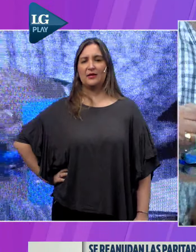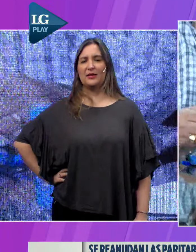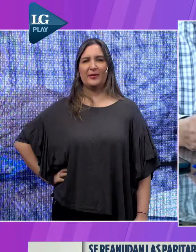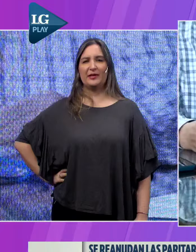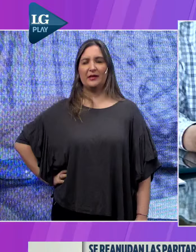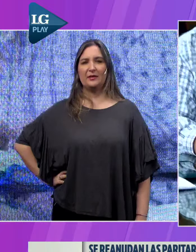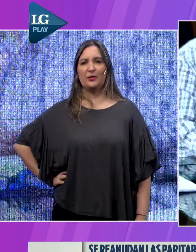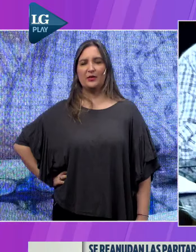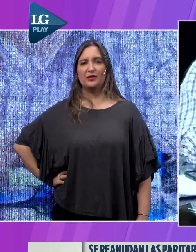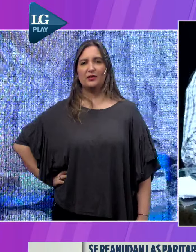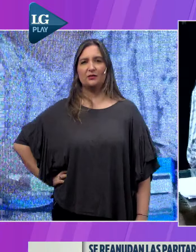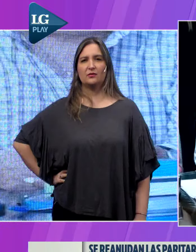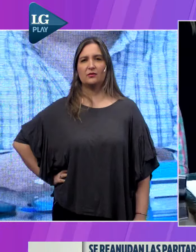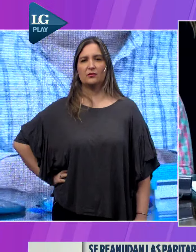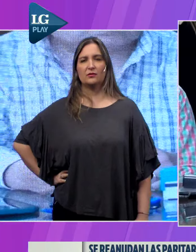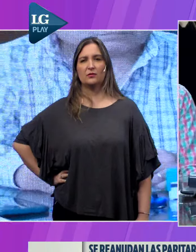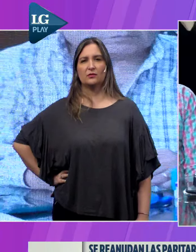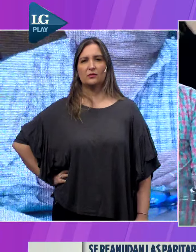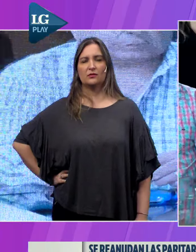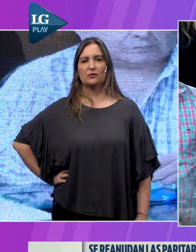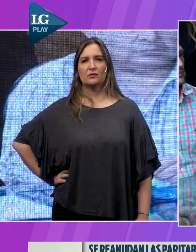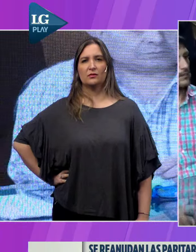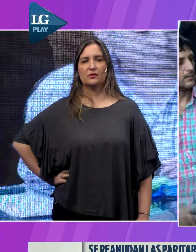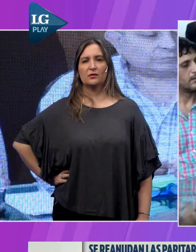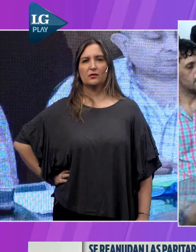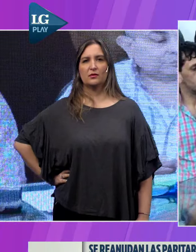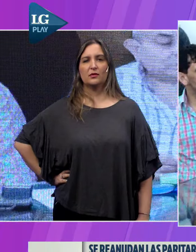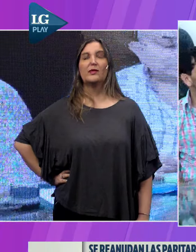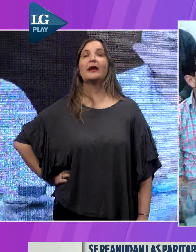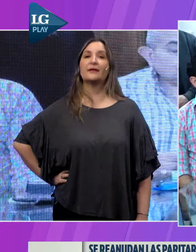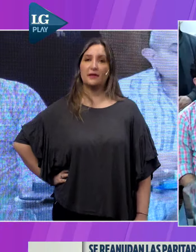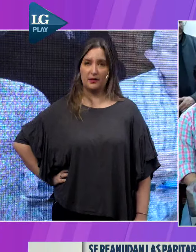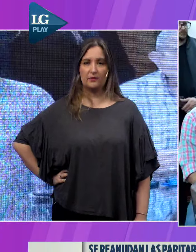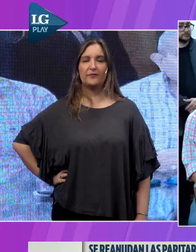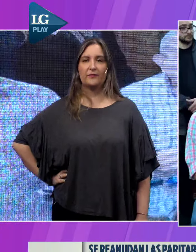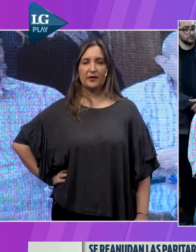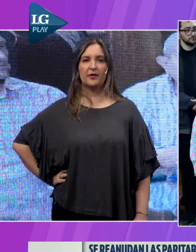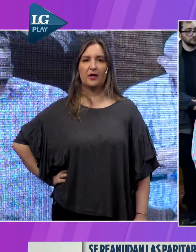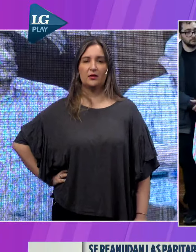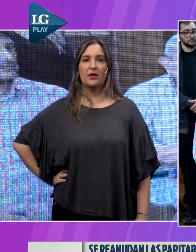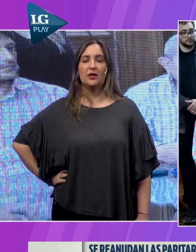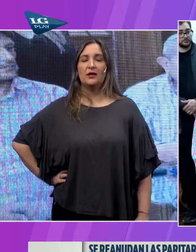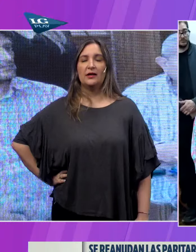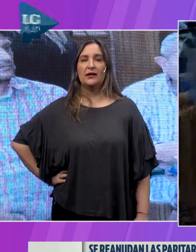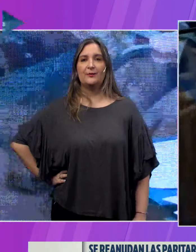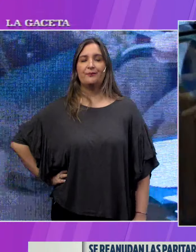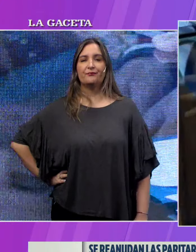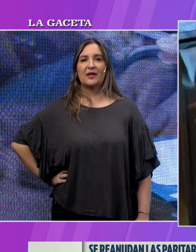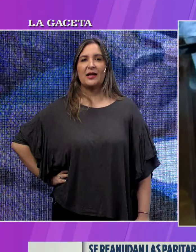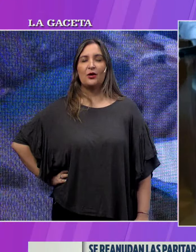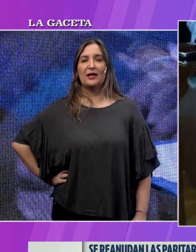¿De dónde dependía hasta el momento? Secretaría General. Ah, claro. Claro.